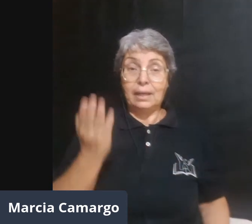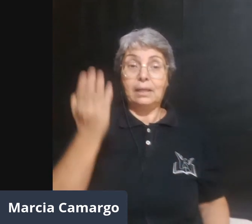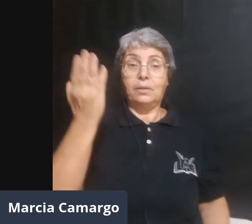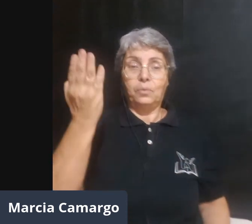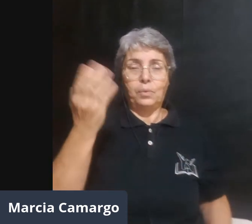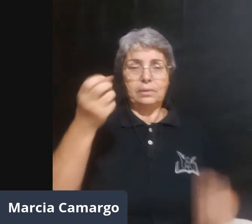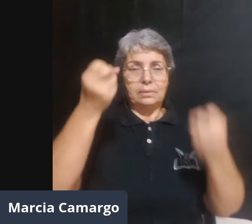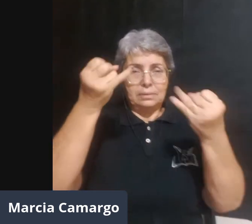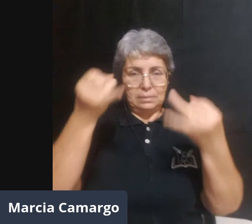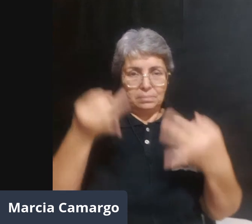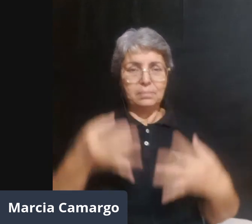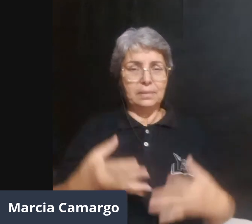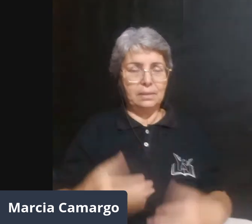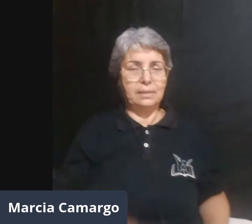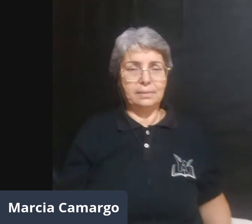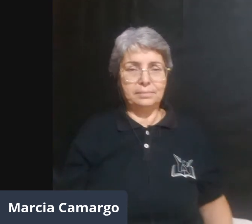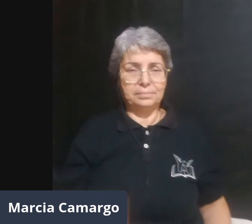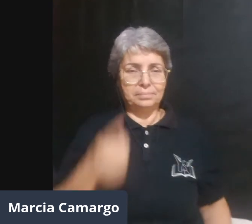episódio.